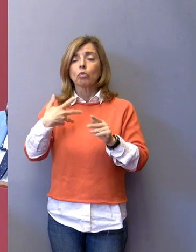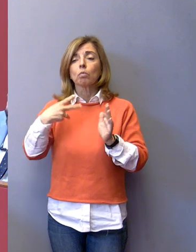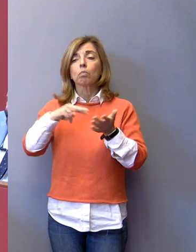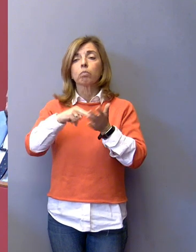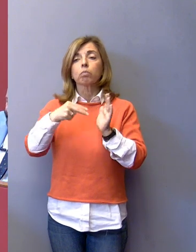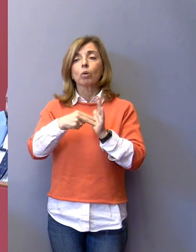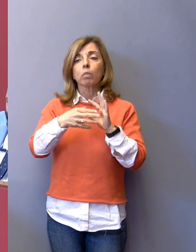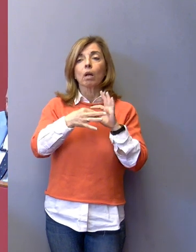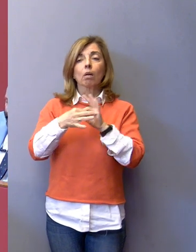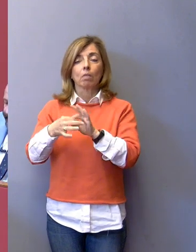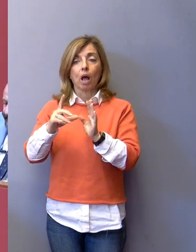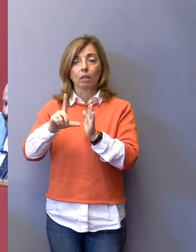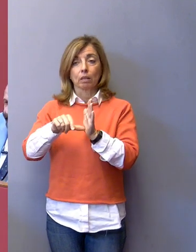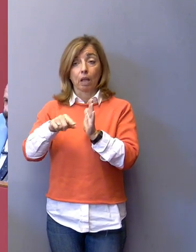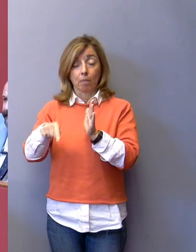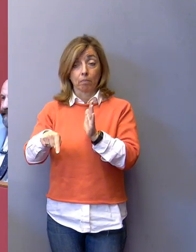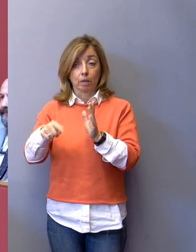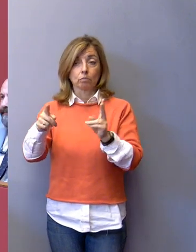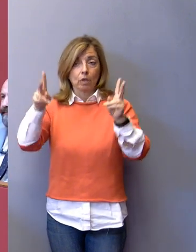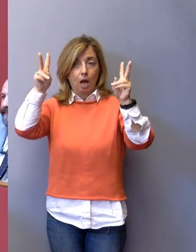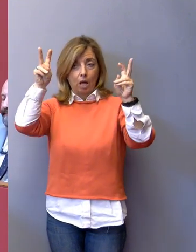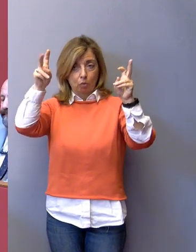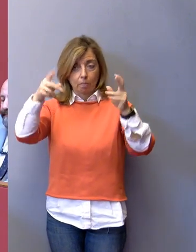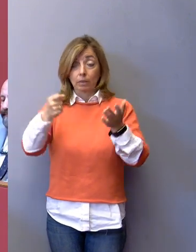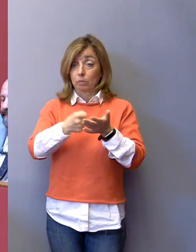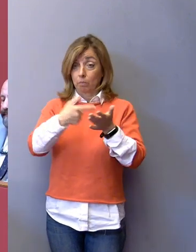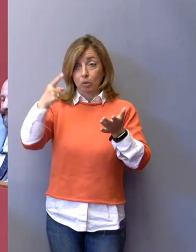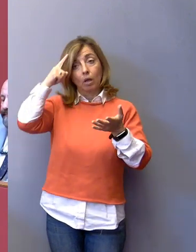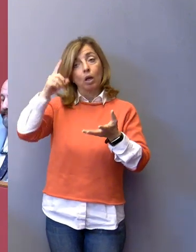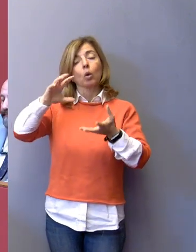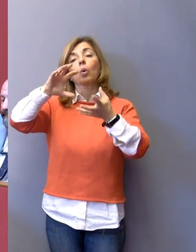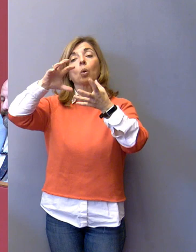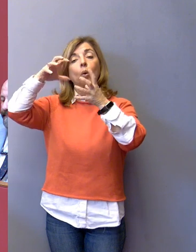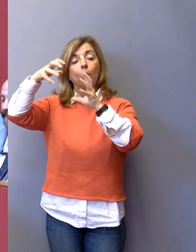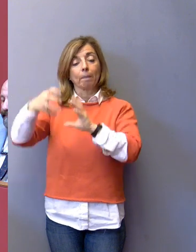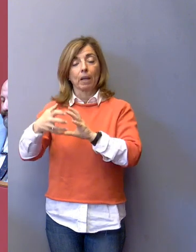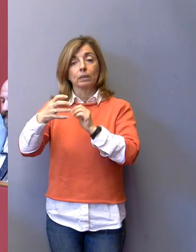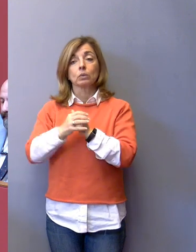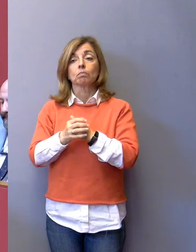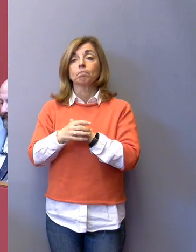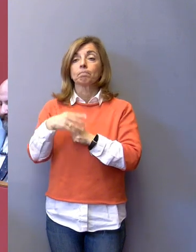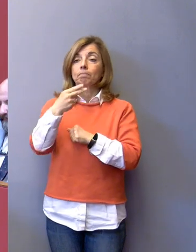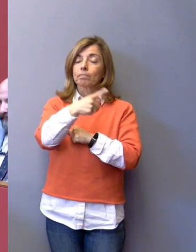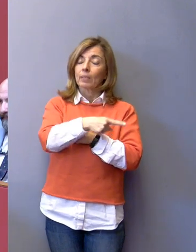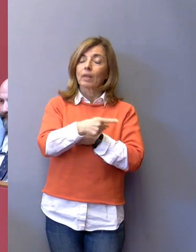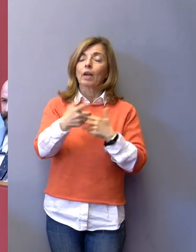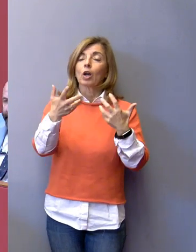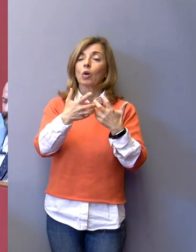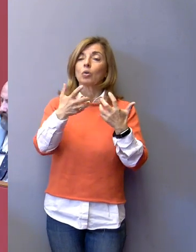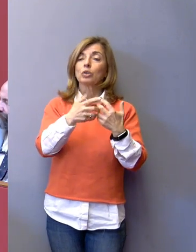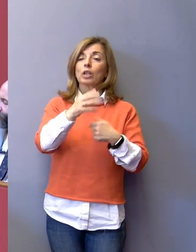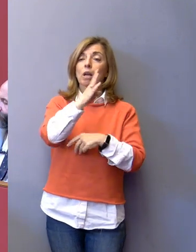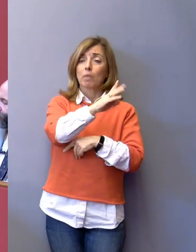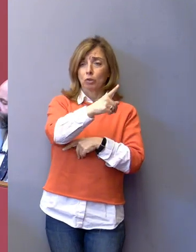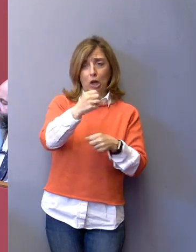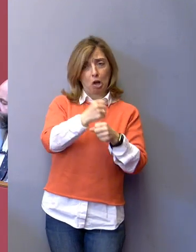Stiamo affrontando una tematica importante e complessa spesso consigliere bertorello che a mio stesso lavoro Ha